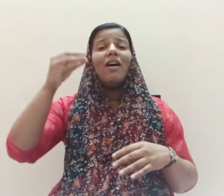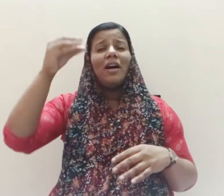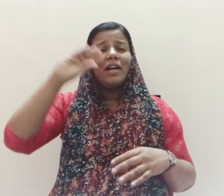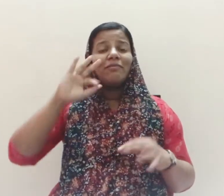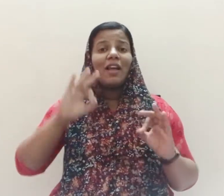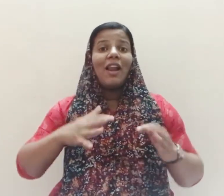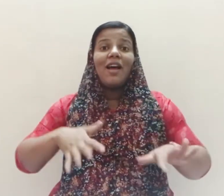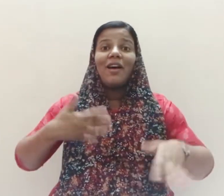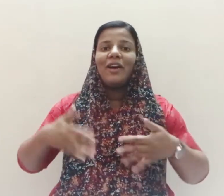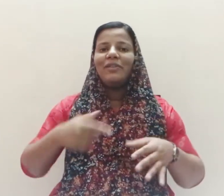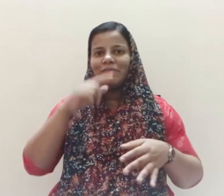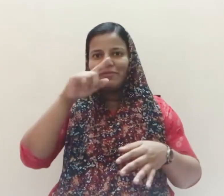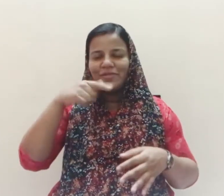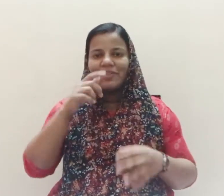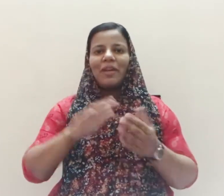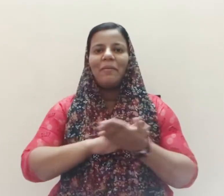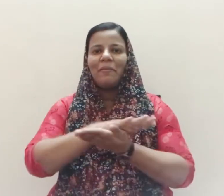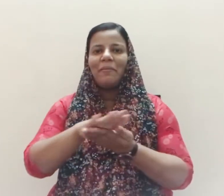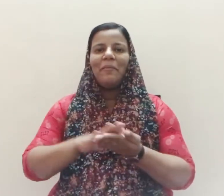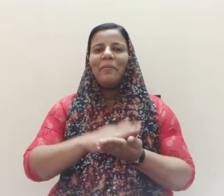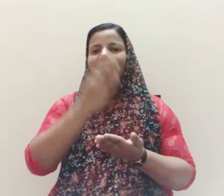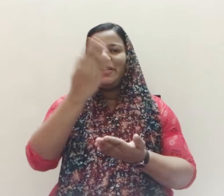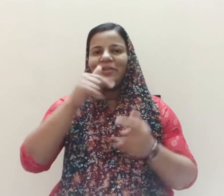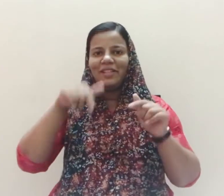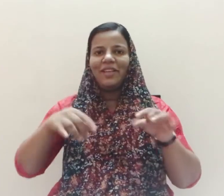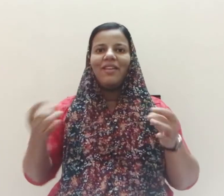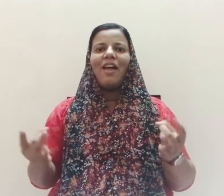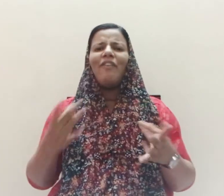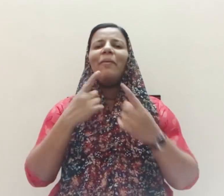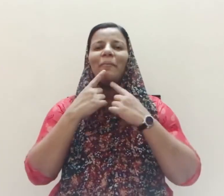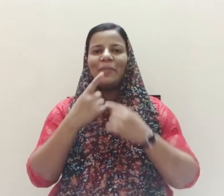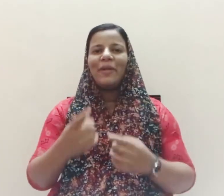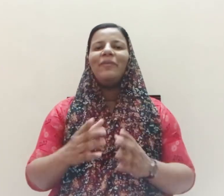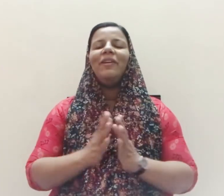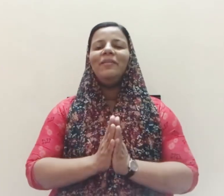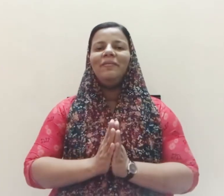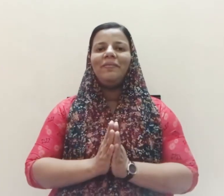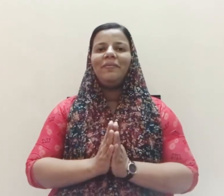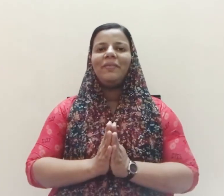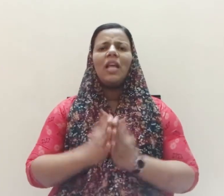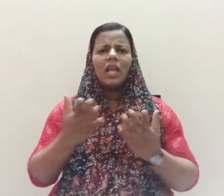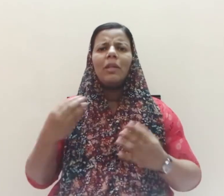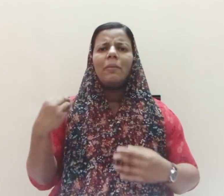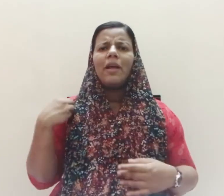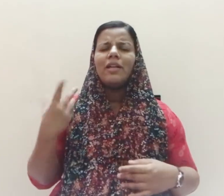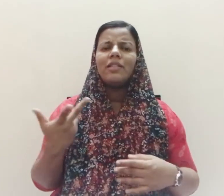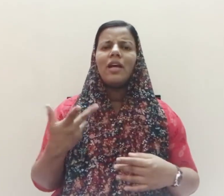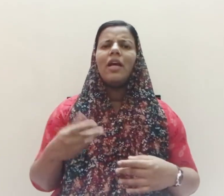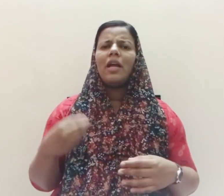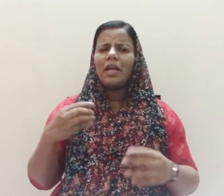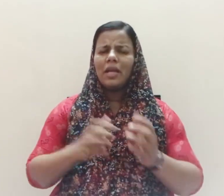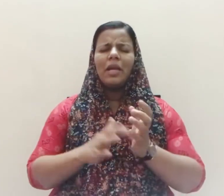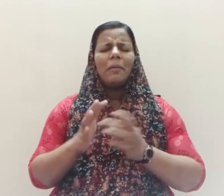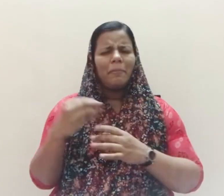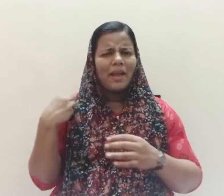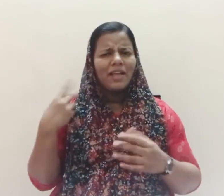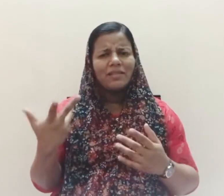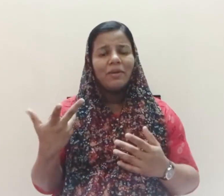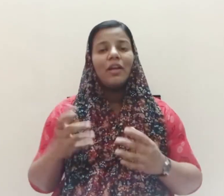ചെയ്ത് ജീവിപ്പാൻ പരിശുദ്ധാത്മാവ് നമ്മളെ ഈ പ്രഭാതത്തിൽ ആഹ്വാനം ചെയ്യുക. അപ്പം ഏത് വിഷയമാണെങ്കിലും പറഞ്ഞ അതിന് എൻ്റെ മേൽ ദൈവകൃപയുണ്ടല്ലോ,